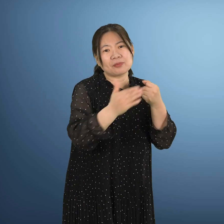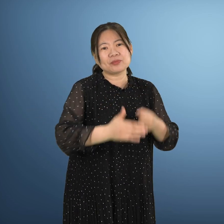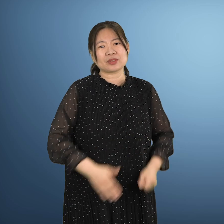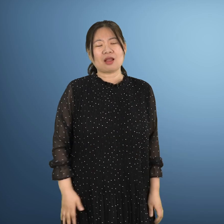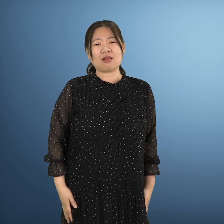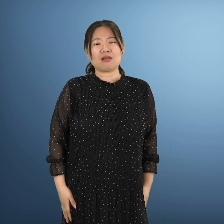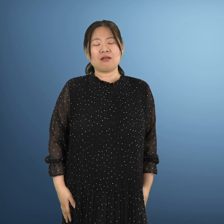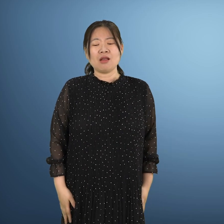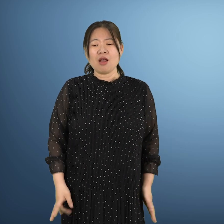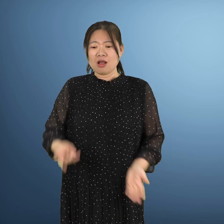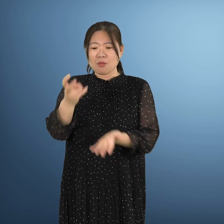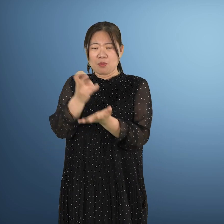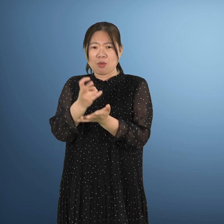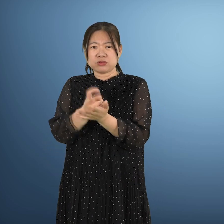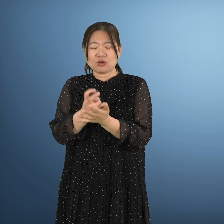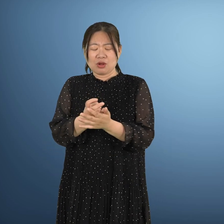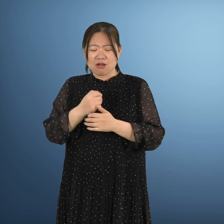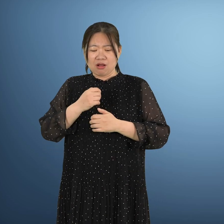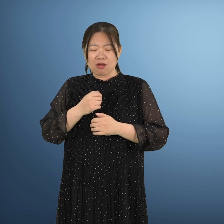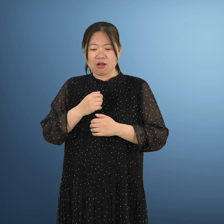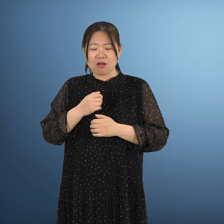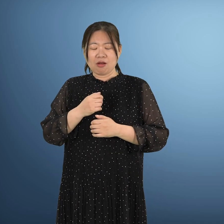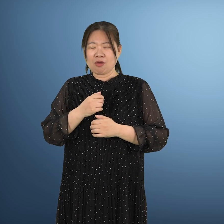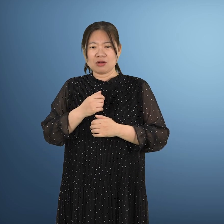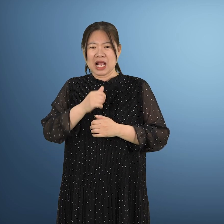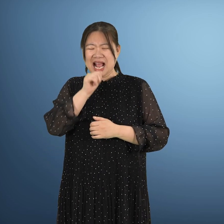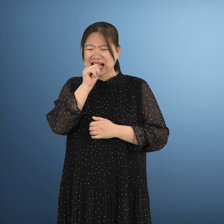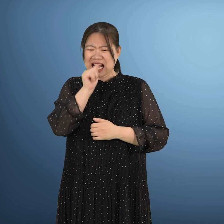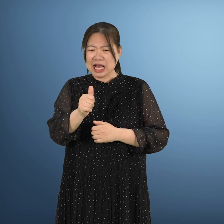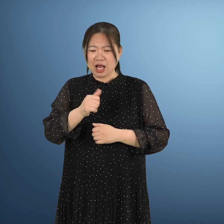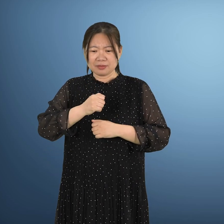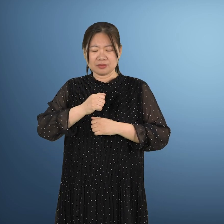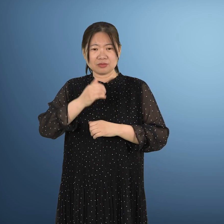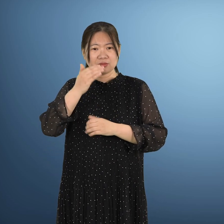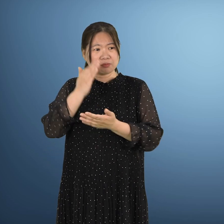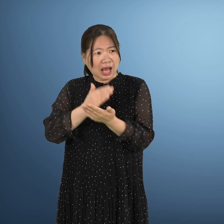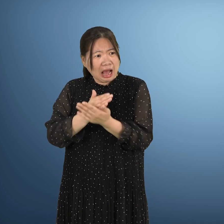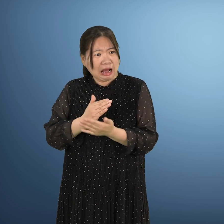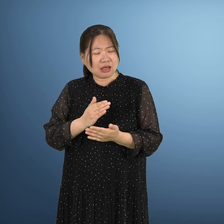하나의 법으로서 맹세하면 절대 안 돼, 이 뜻이 아니에요.